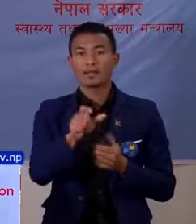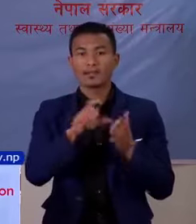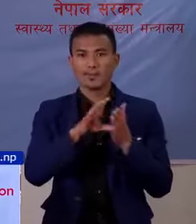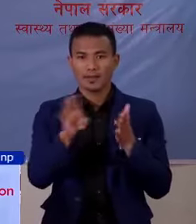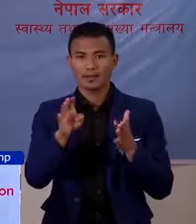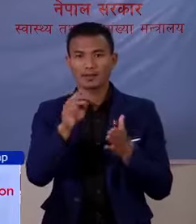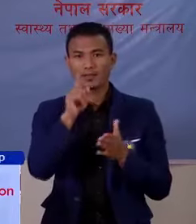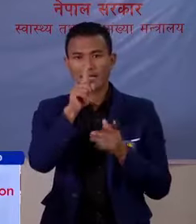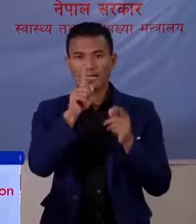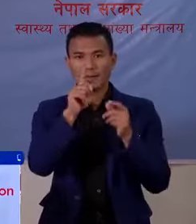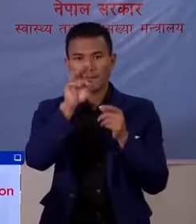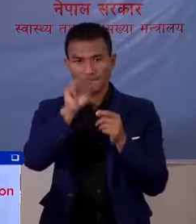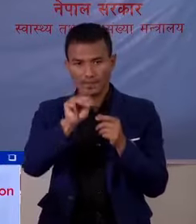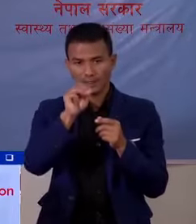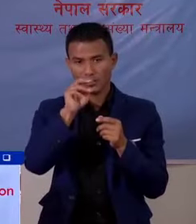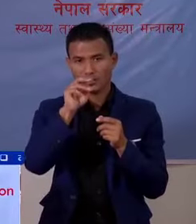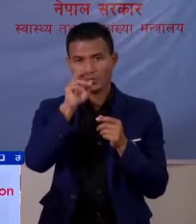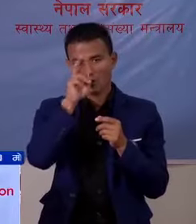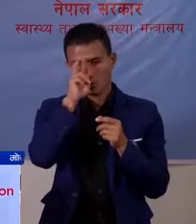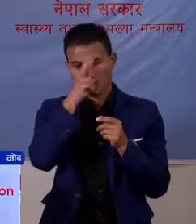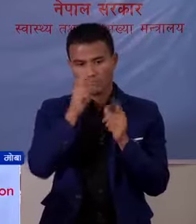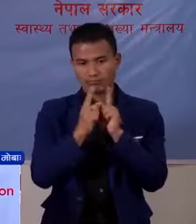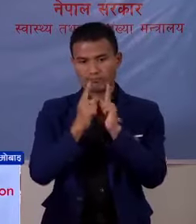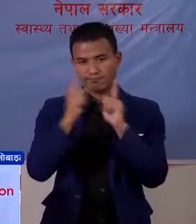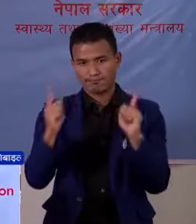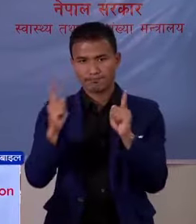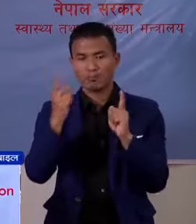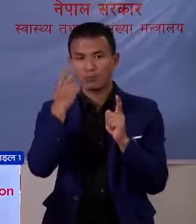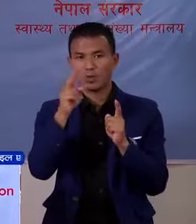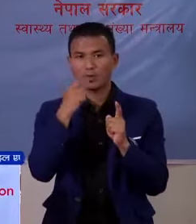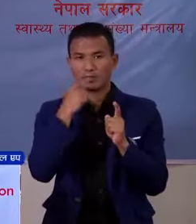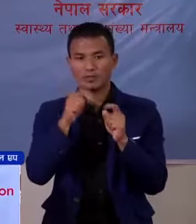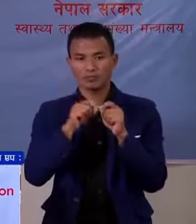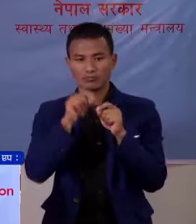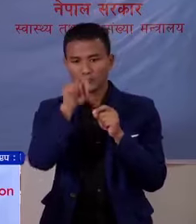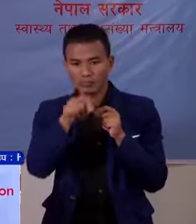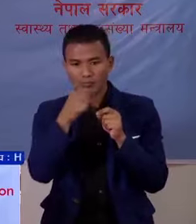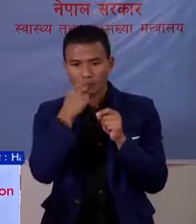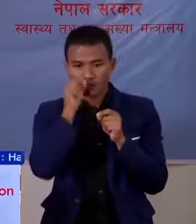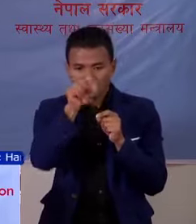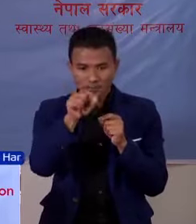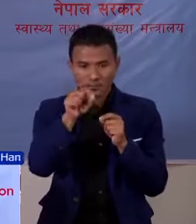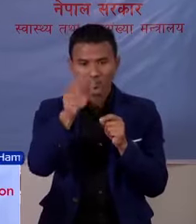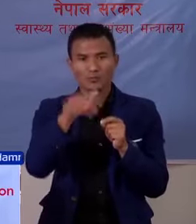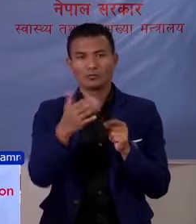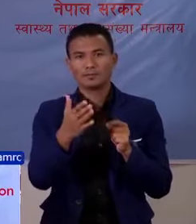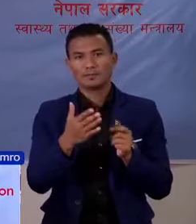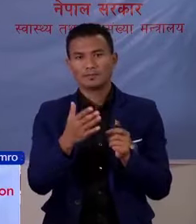व्यक्तिबाट 1 मिटर वा सोभन्दा बढी पर बसेमा यी छिटा हाम्रोमा पर्दैनन्।